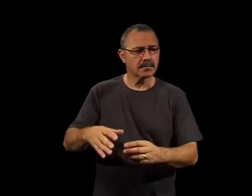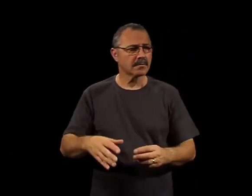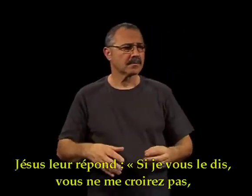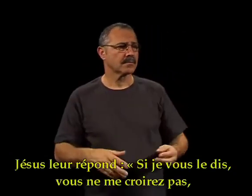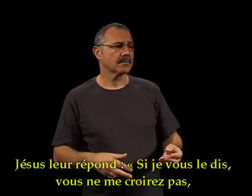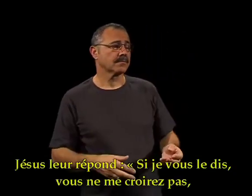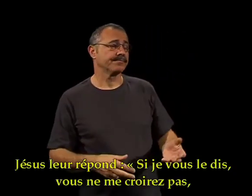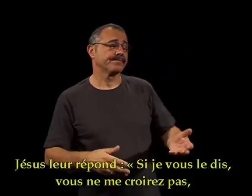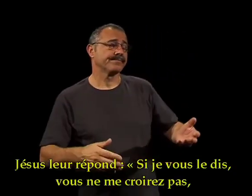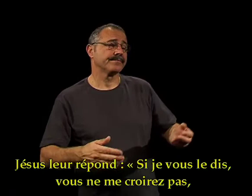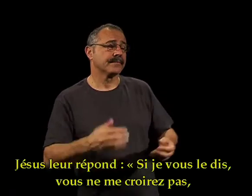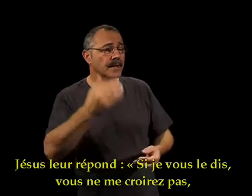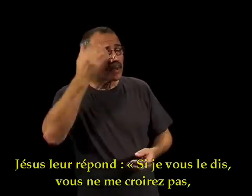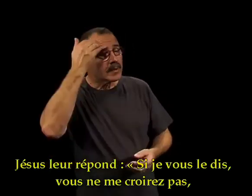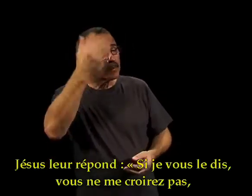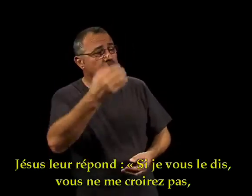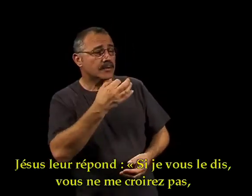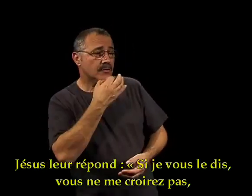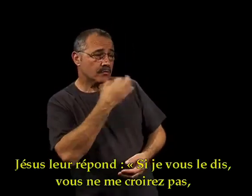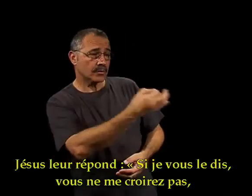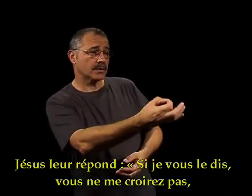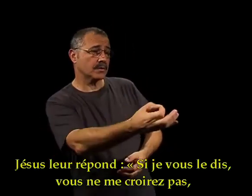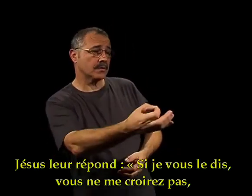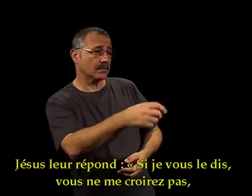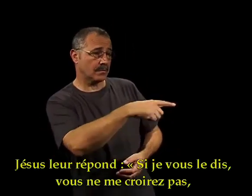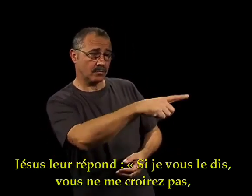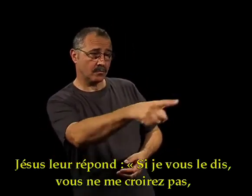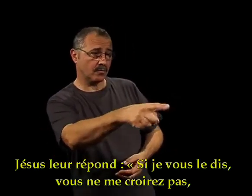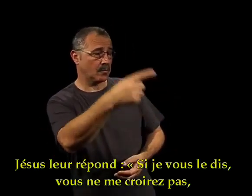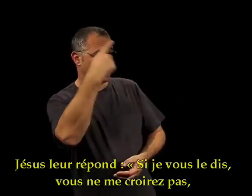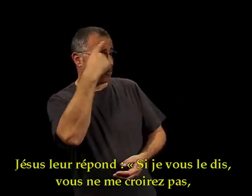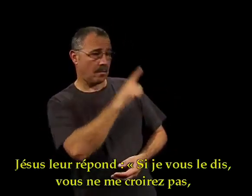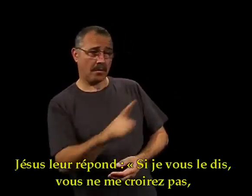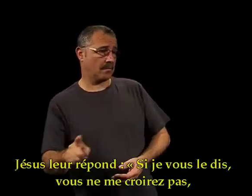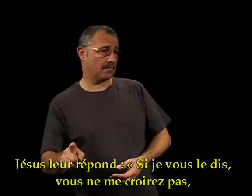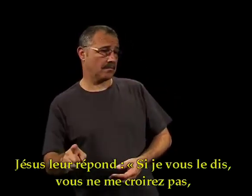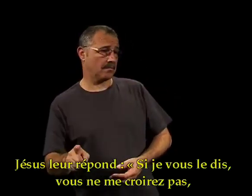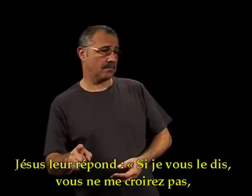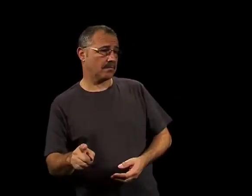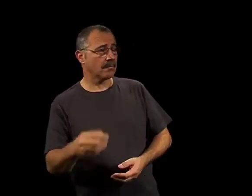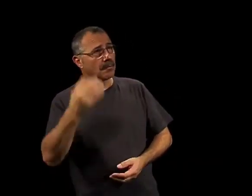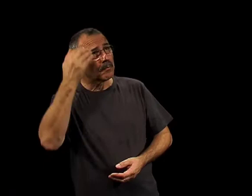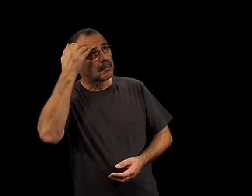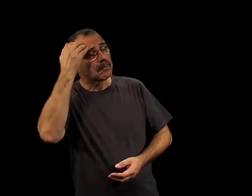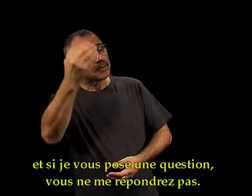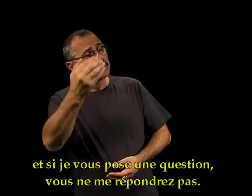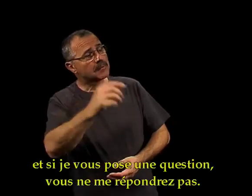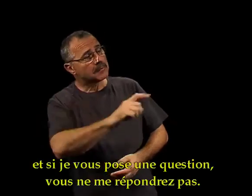Dis-le-nous. » Jésus leur répond: « Si je vous le dis, vous ne me croirez pas. Et si je vous pose une